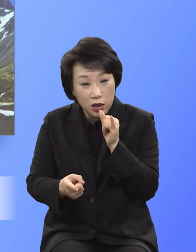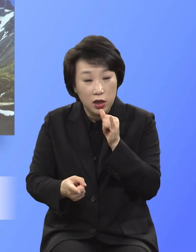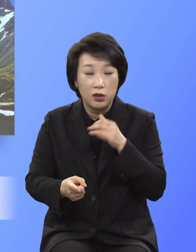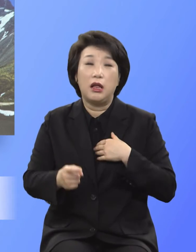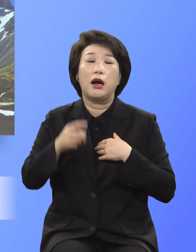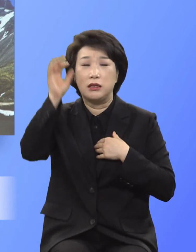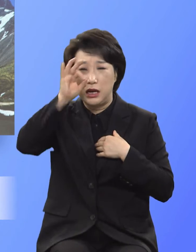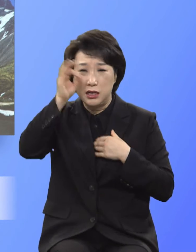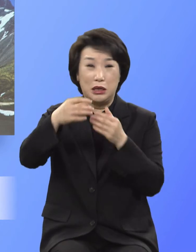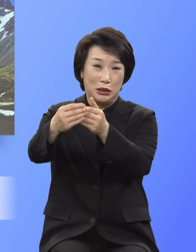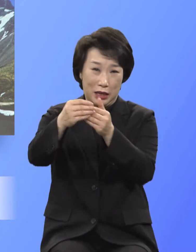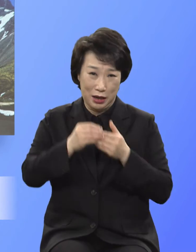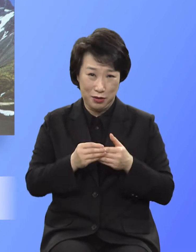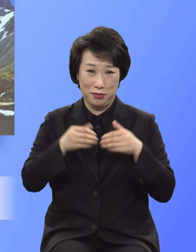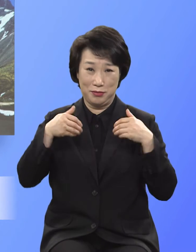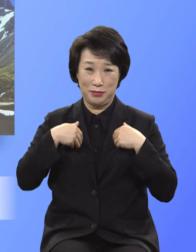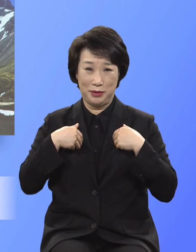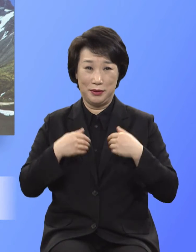되지 않겠습니까?